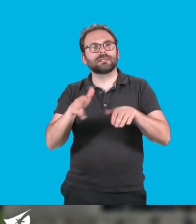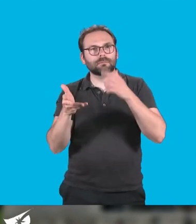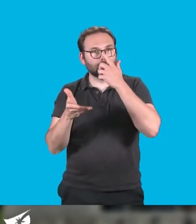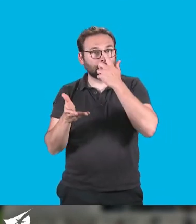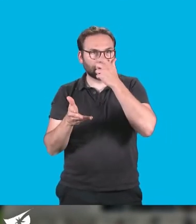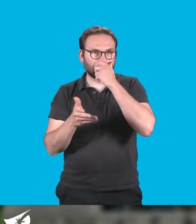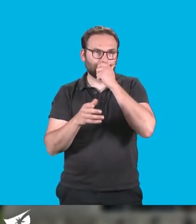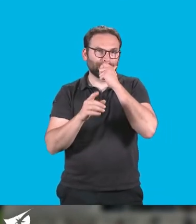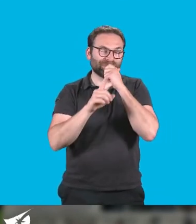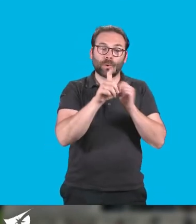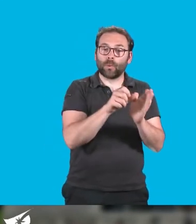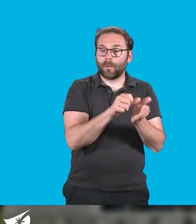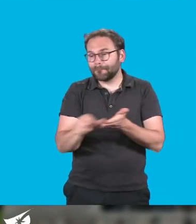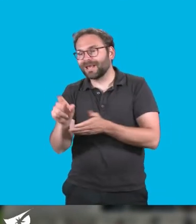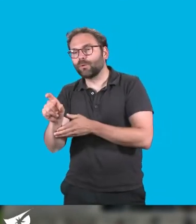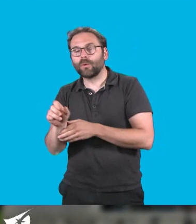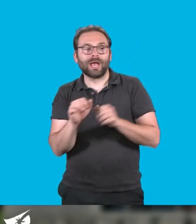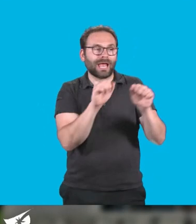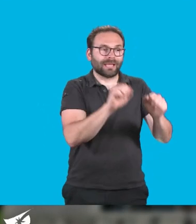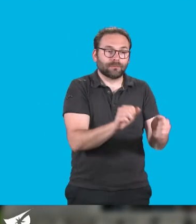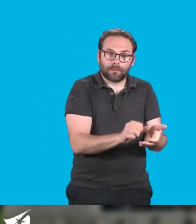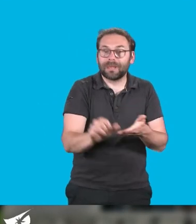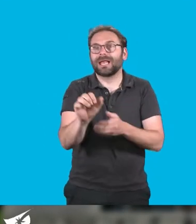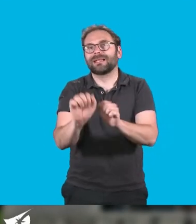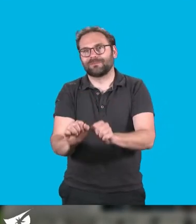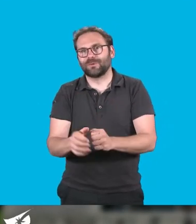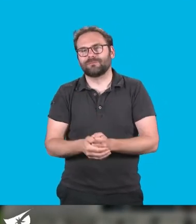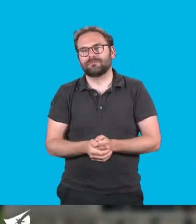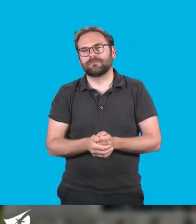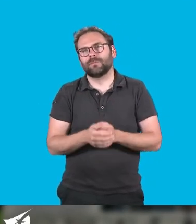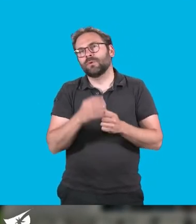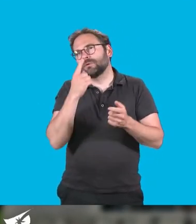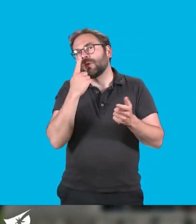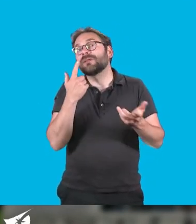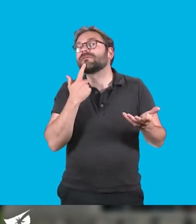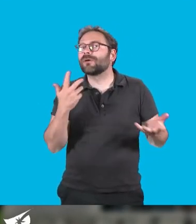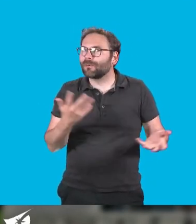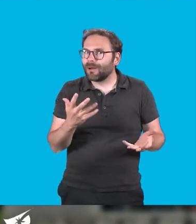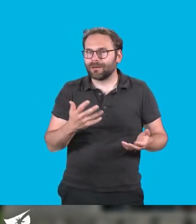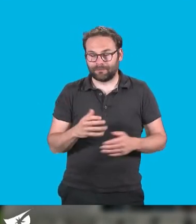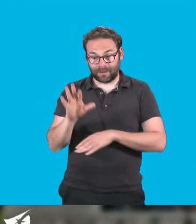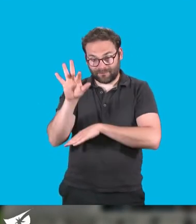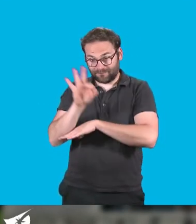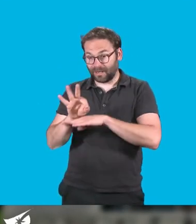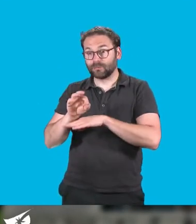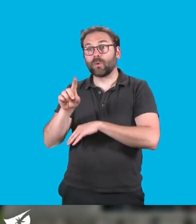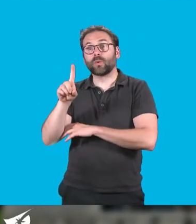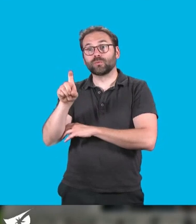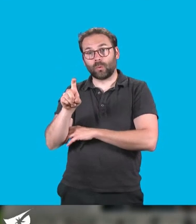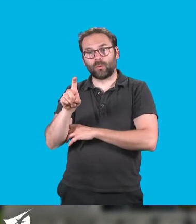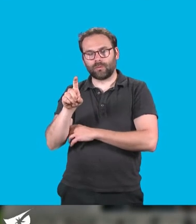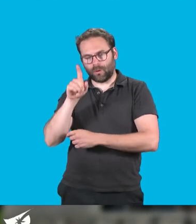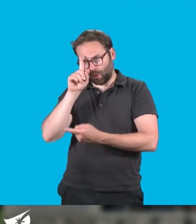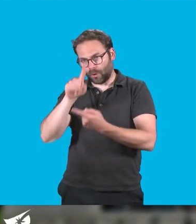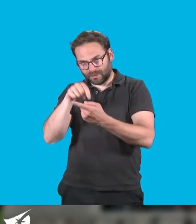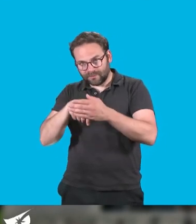dit que l'eau paye l'eau et l'assainissement paye l'assainissement. C'est, en gros, cela veut dire que c'est la facture d'eau de nos usagers qui